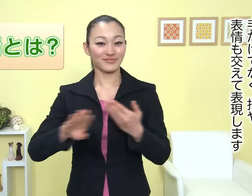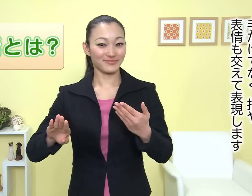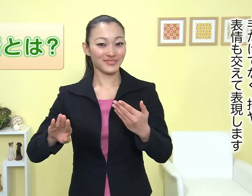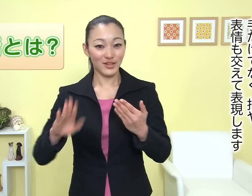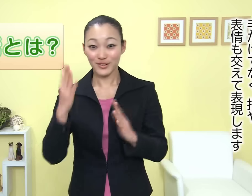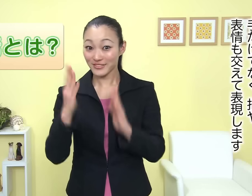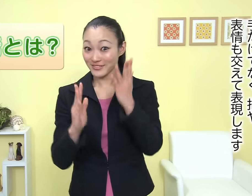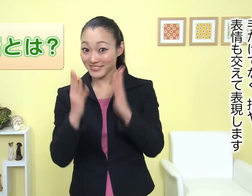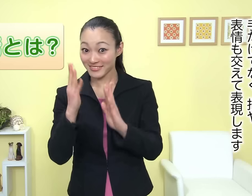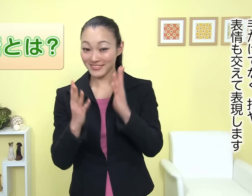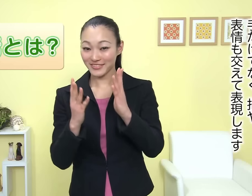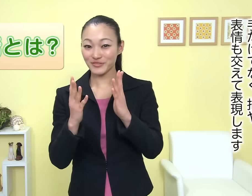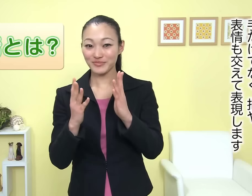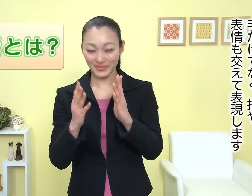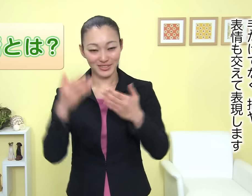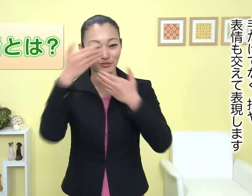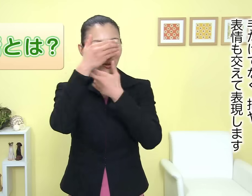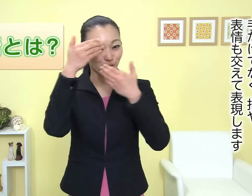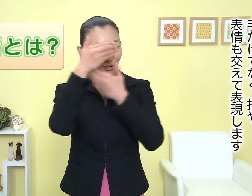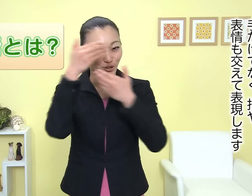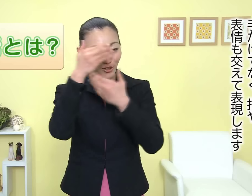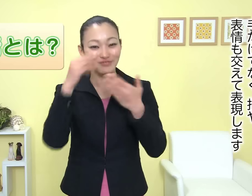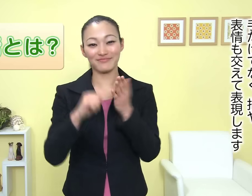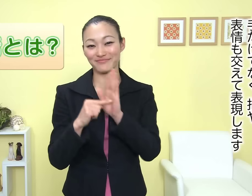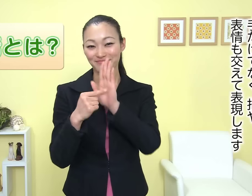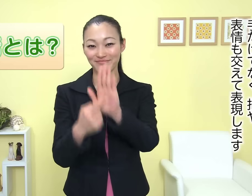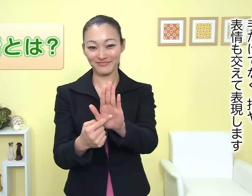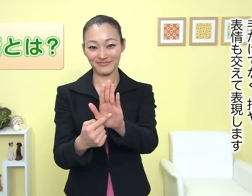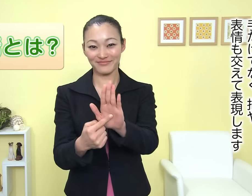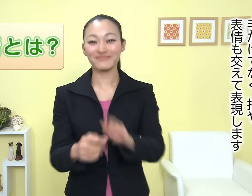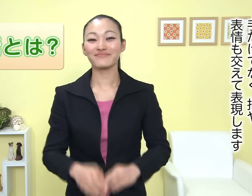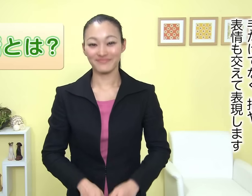手だけでなく指や表情も交えて表現します。